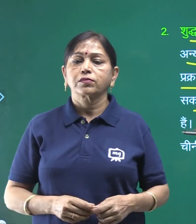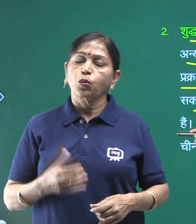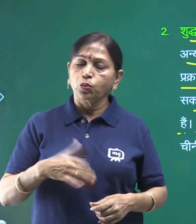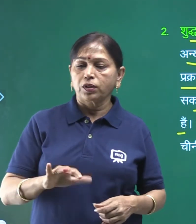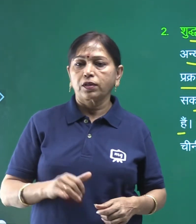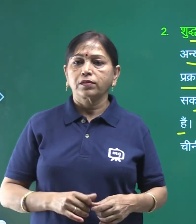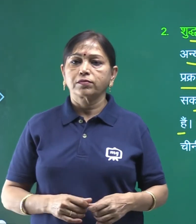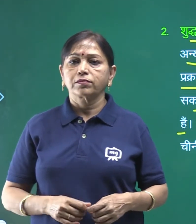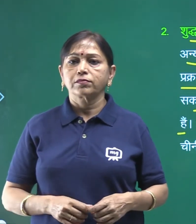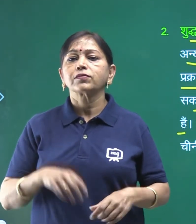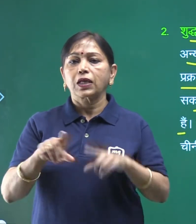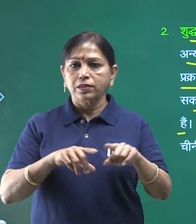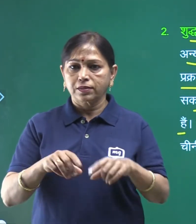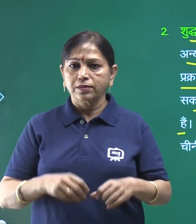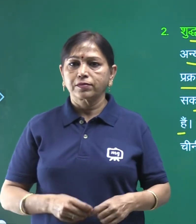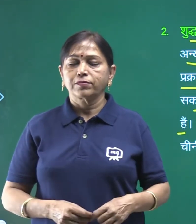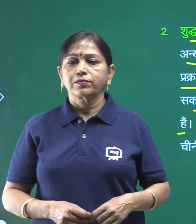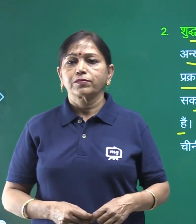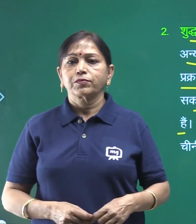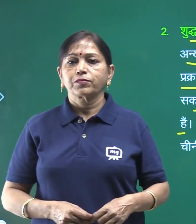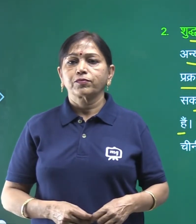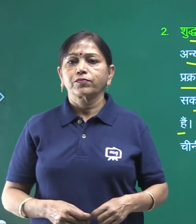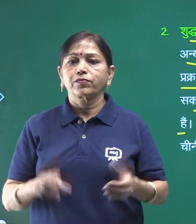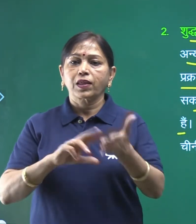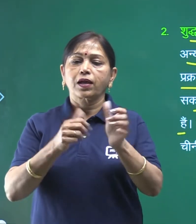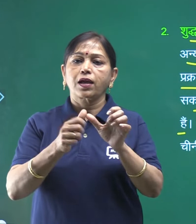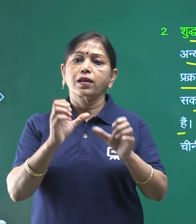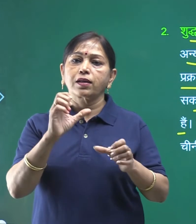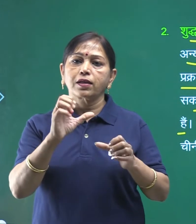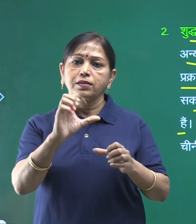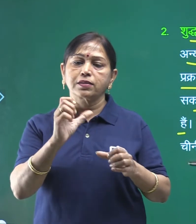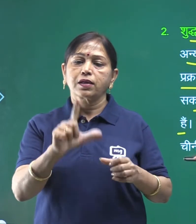होते हैं। जैसे सोडियम क्लोराइड,